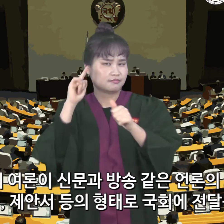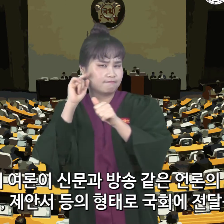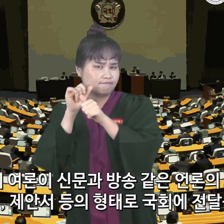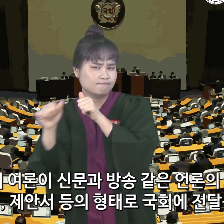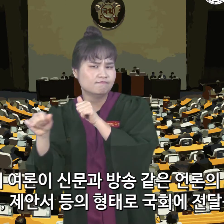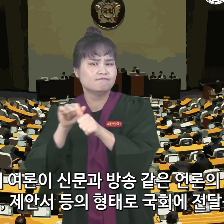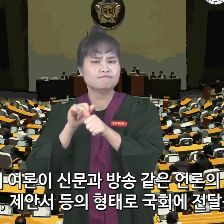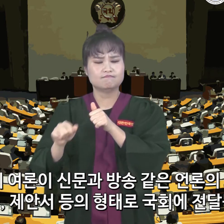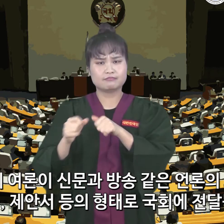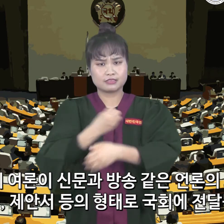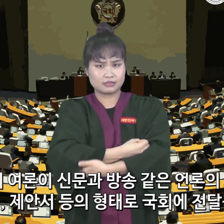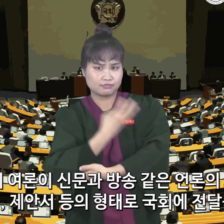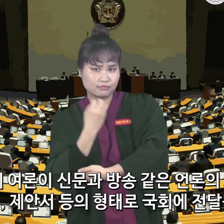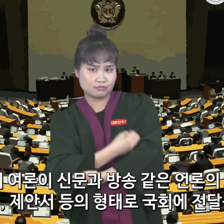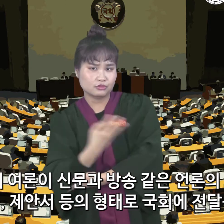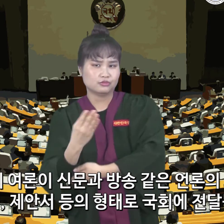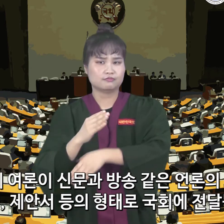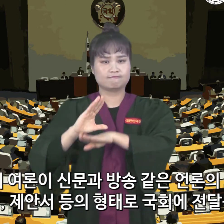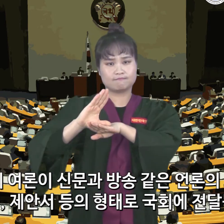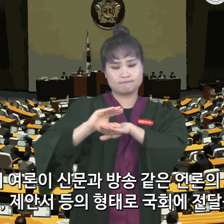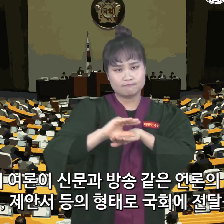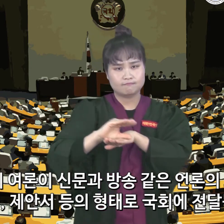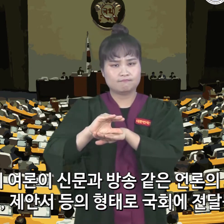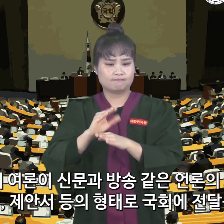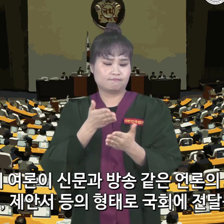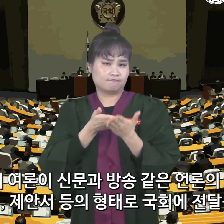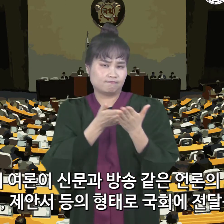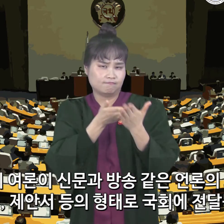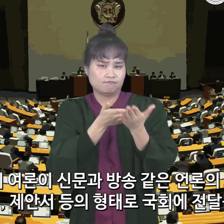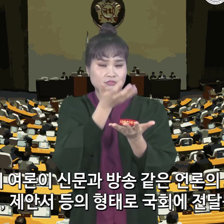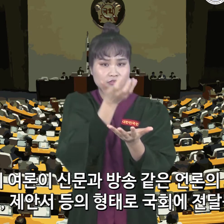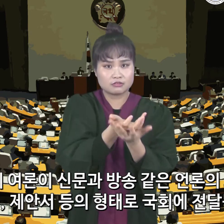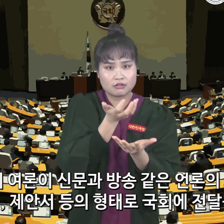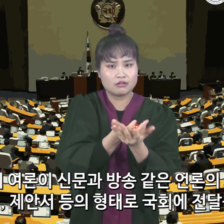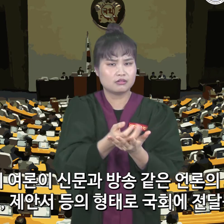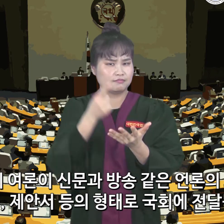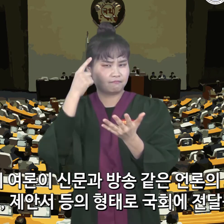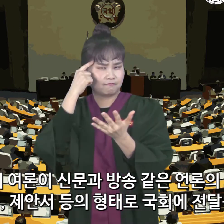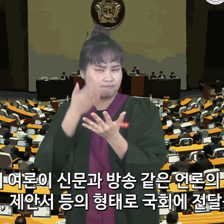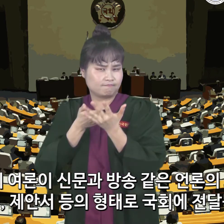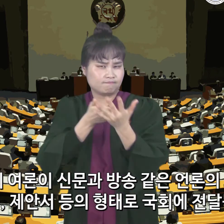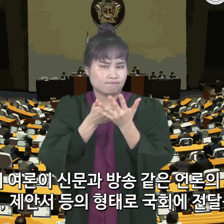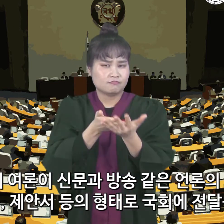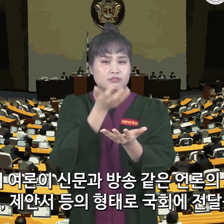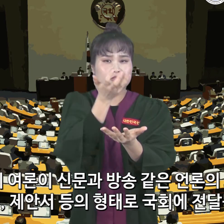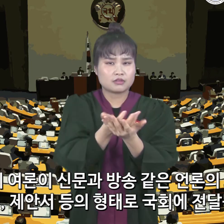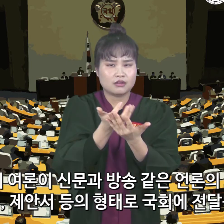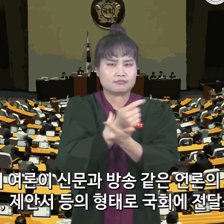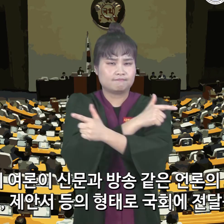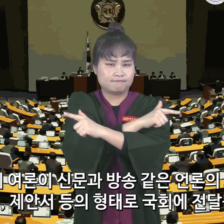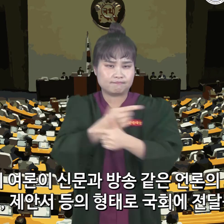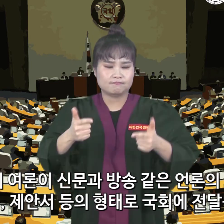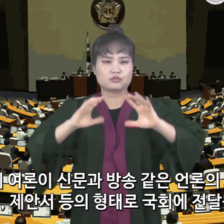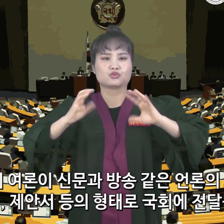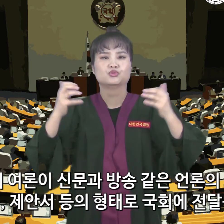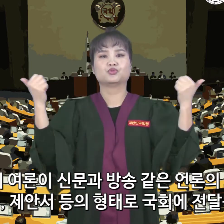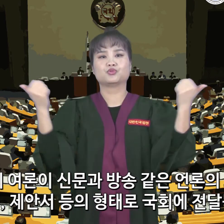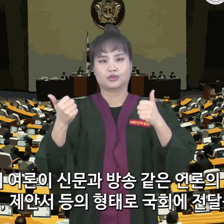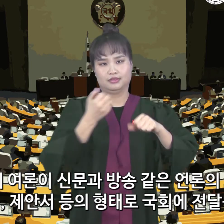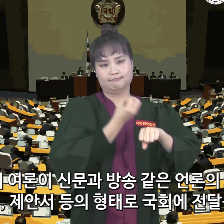국민의 여론이 신문과 방송 같은 언론의 보도나 건의서, 제안서 등의 형태로 국회에